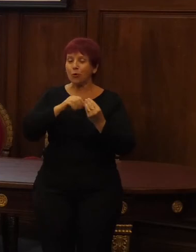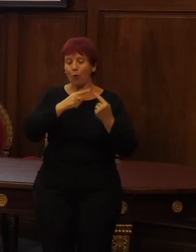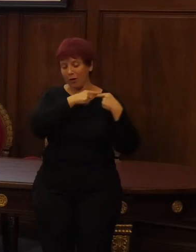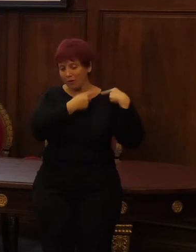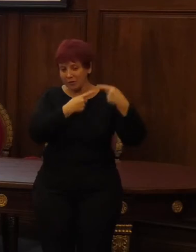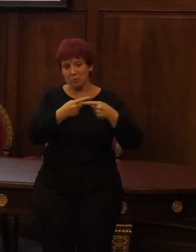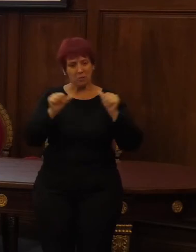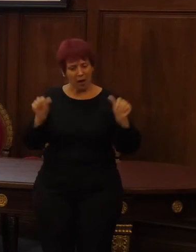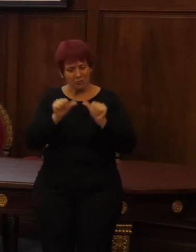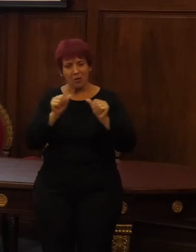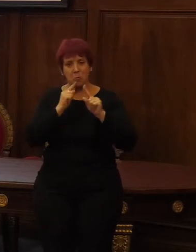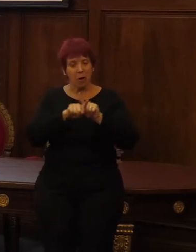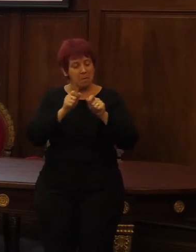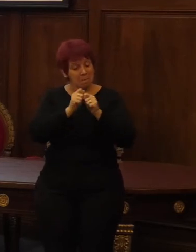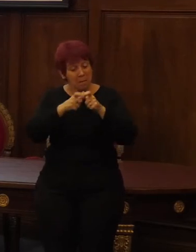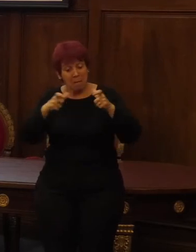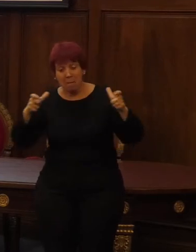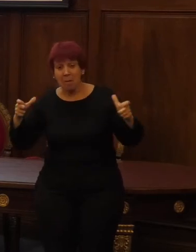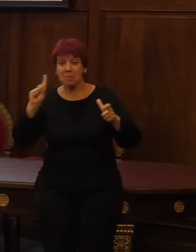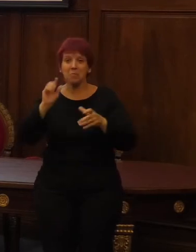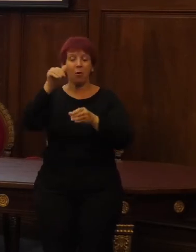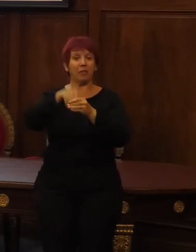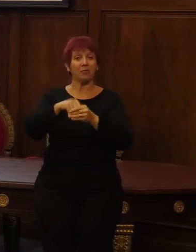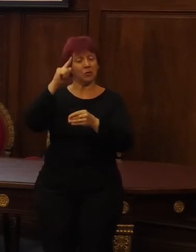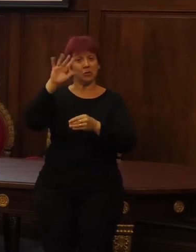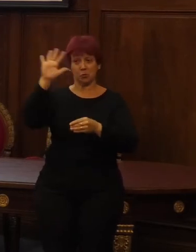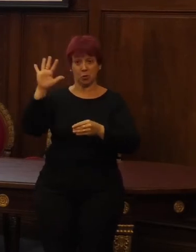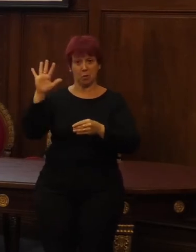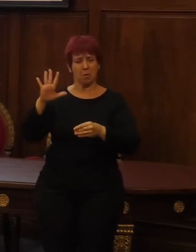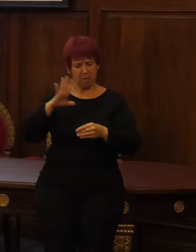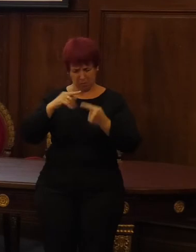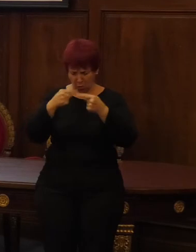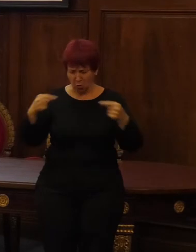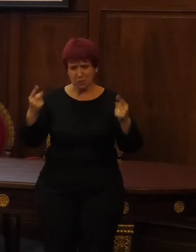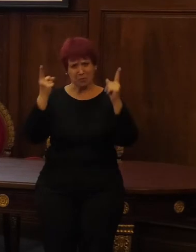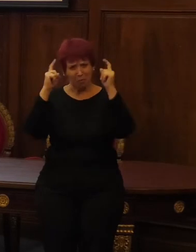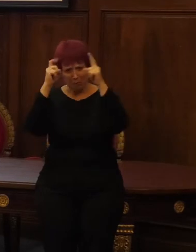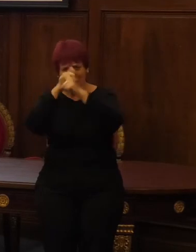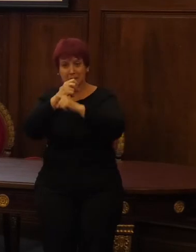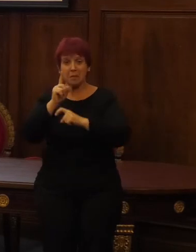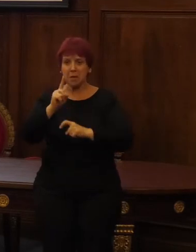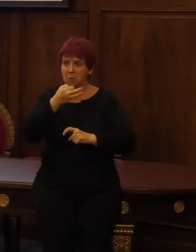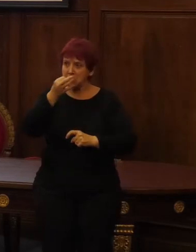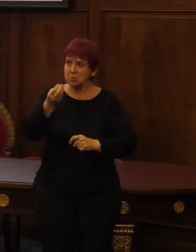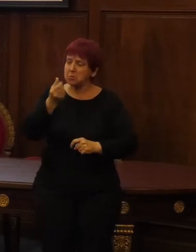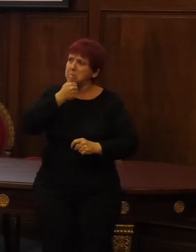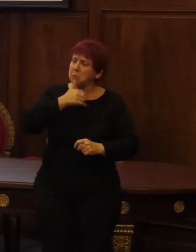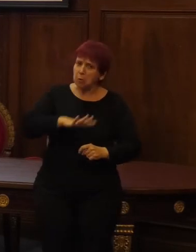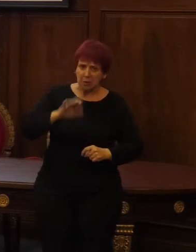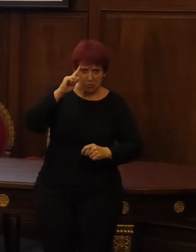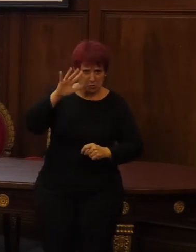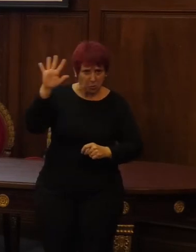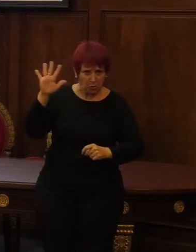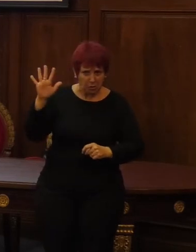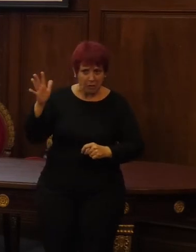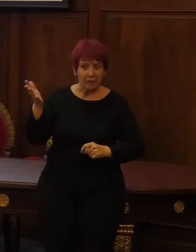de acciones concretas vinculadas con la historia de la psicología, las dificultades que presenta hablar de la historia de la psicología